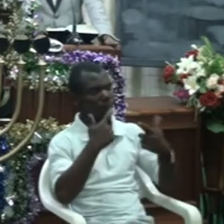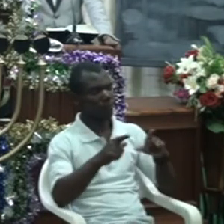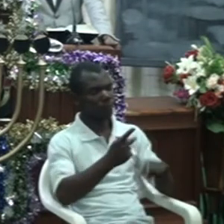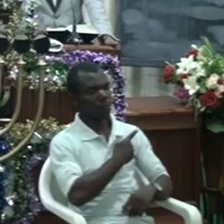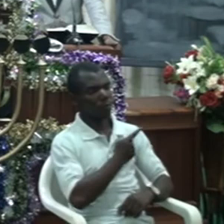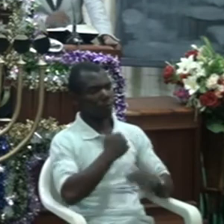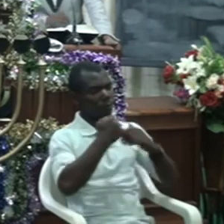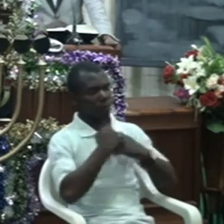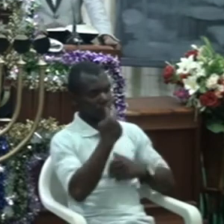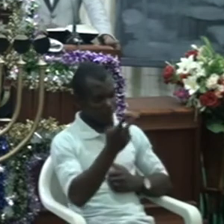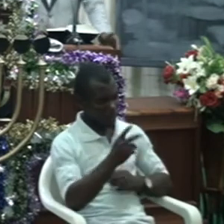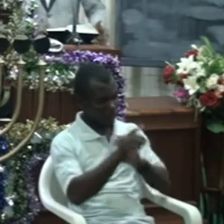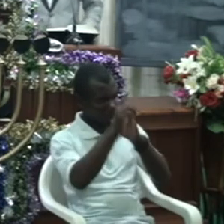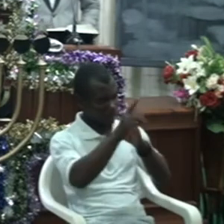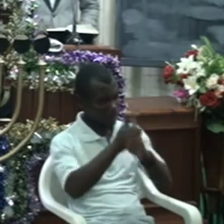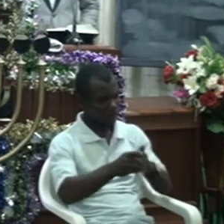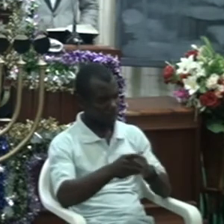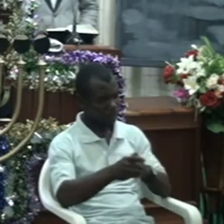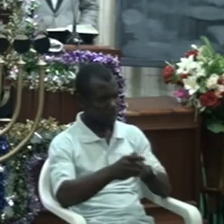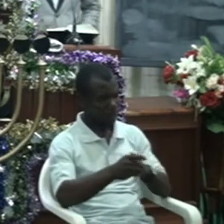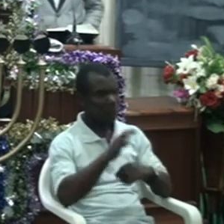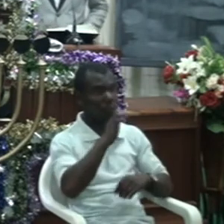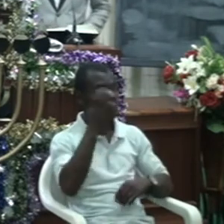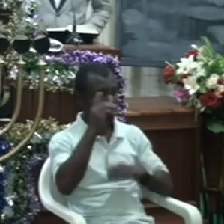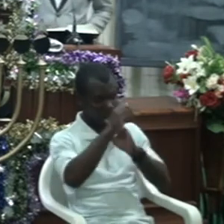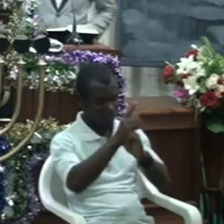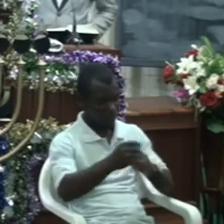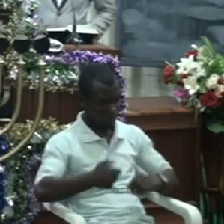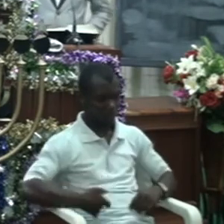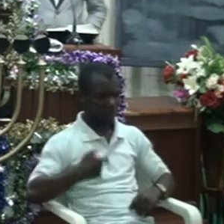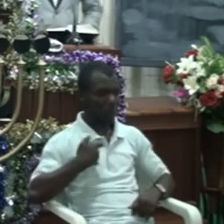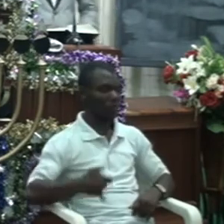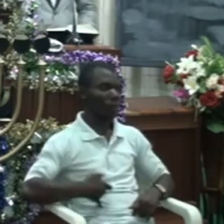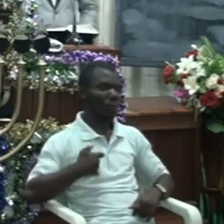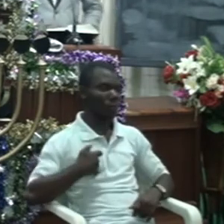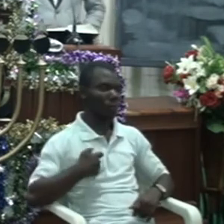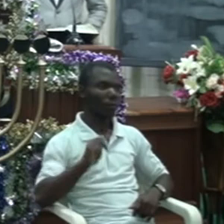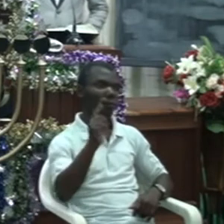Lorsque Paul a vu les disciples, c'était les disciples de Jean.